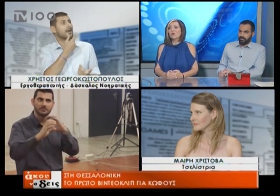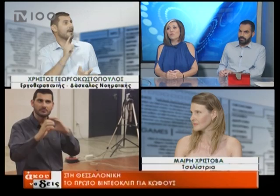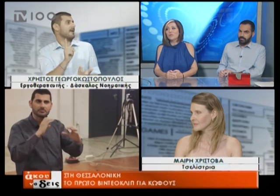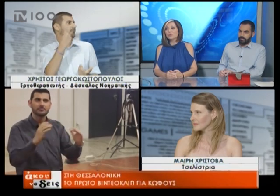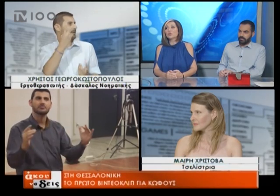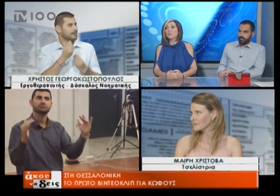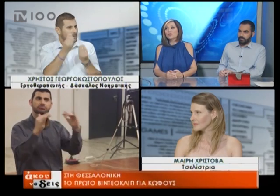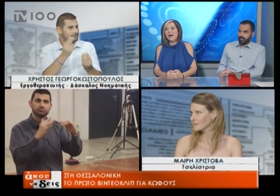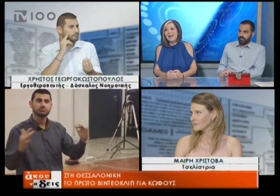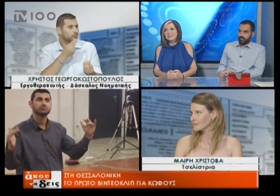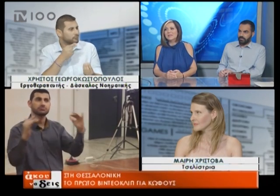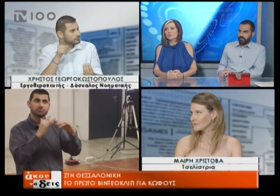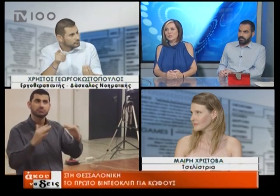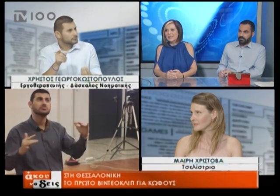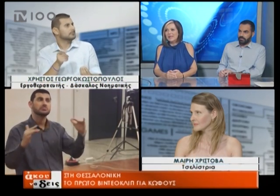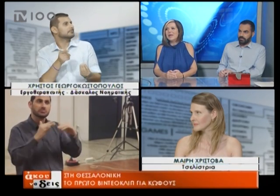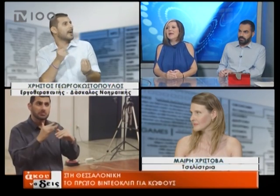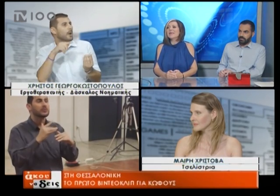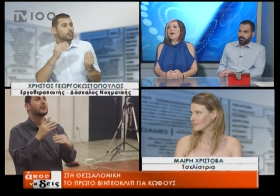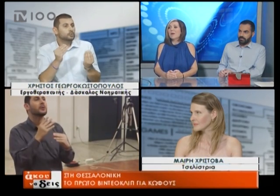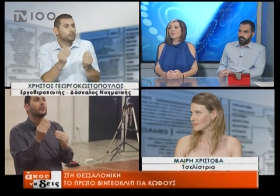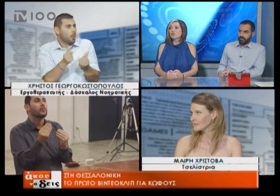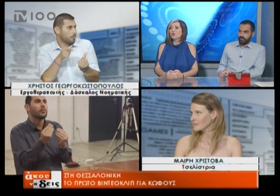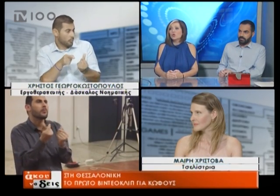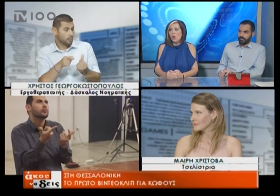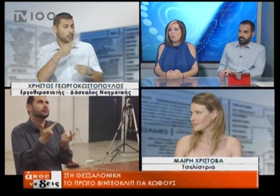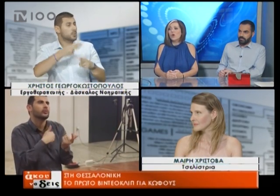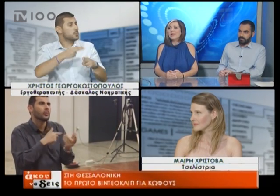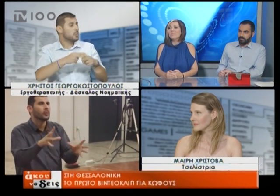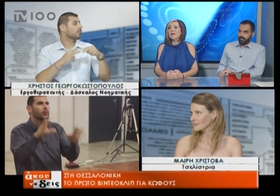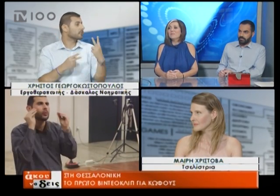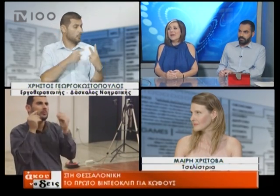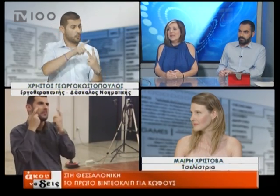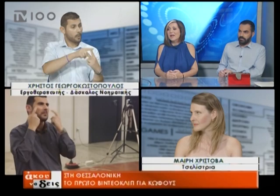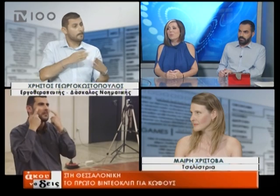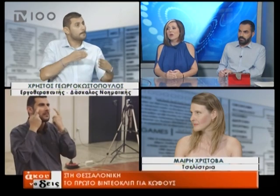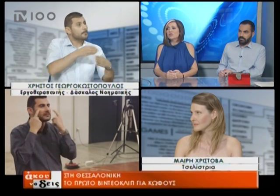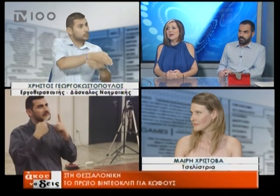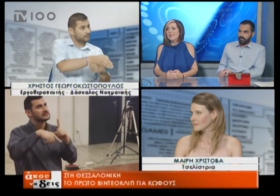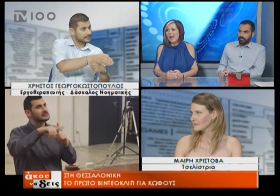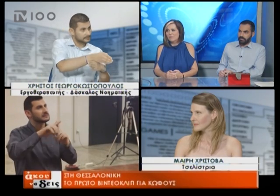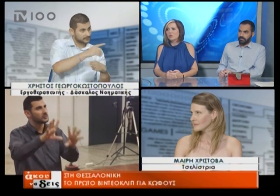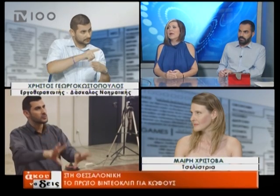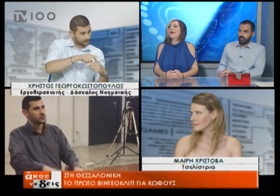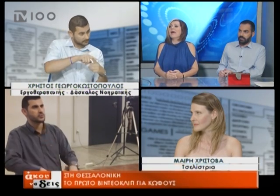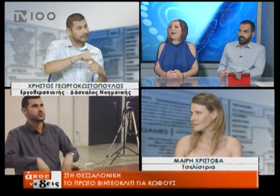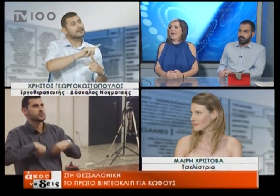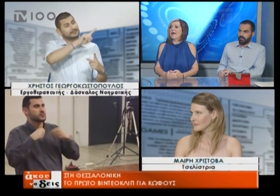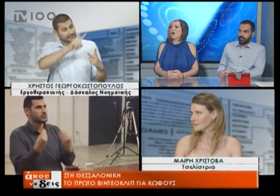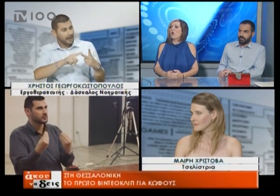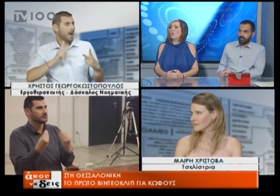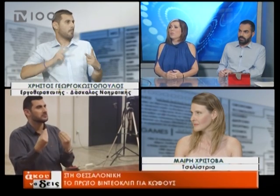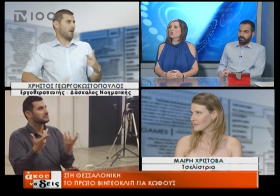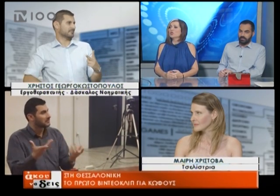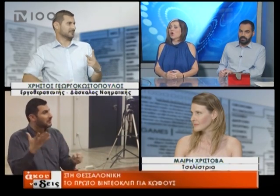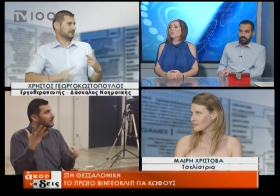υπάρχουν κοφείς τους οποίους αρέσει η μουσική και με αυτόν τον τρόπο είναι μια ευκαιρία να μπορέσουν να καταλάβουν.